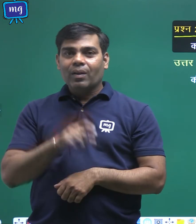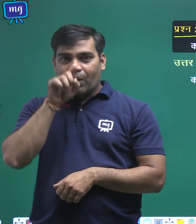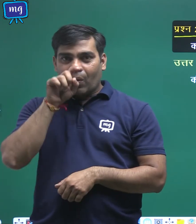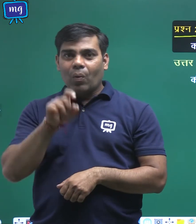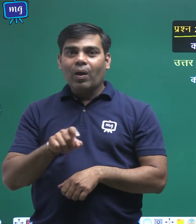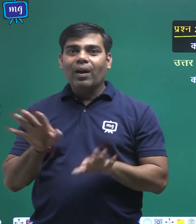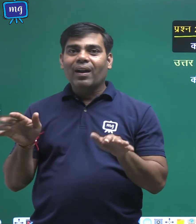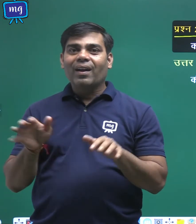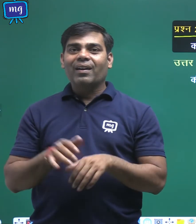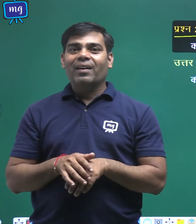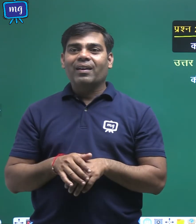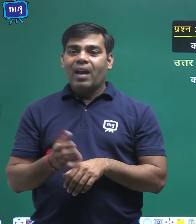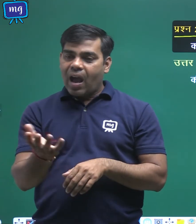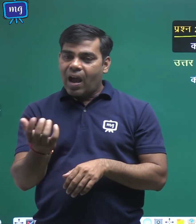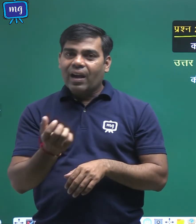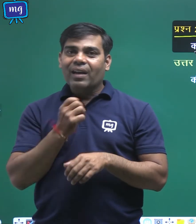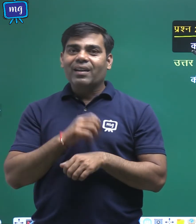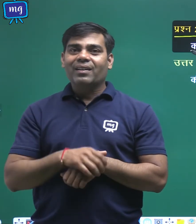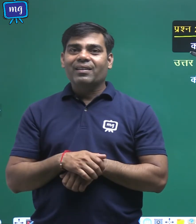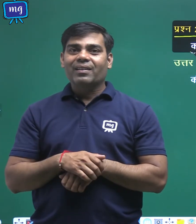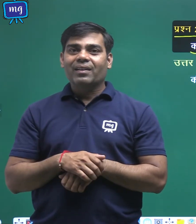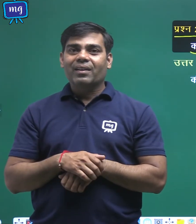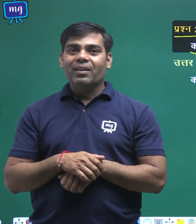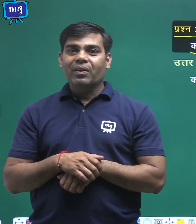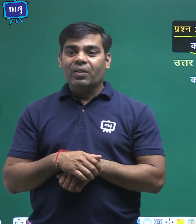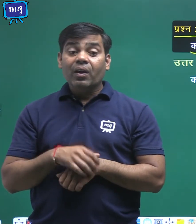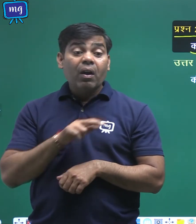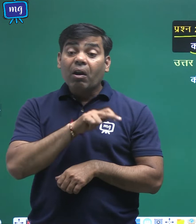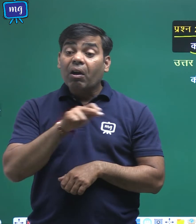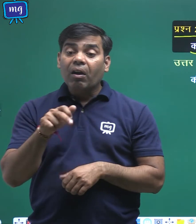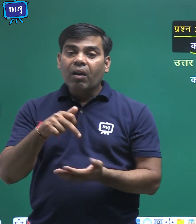कौवा आकर कहाँ पर